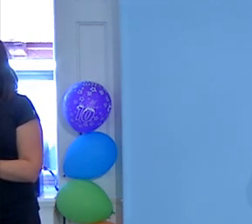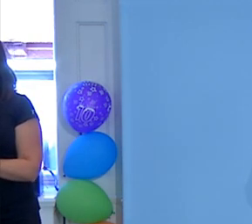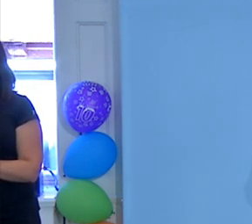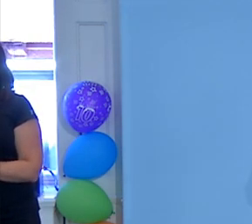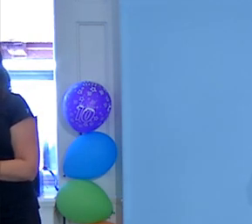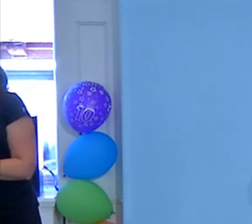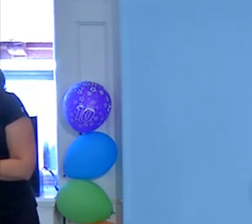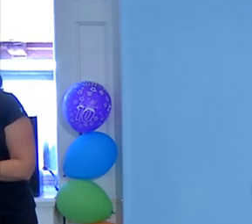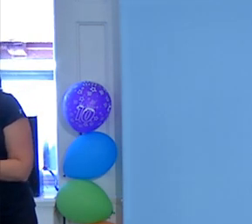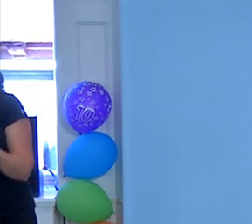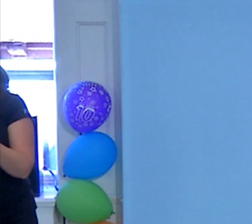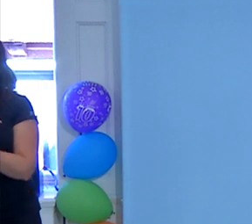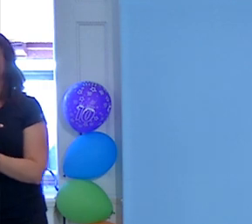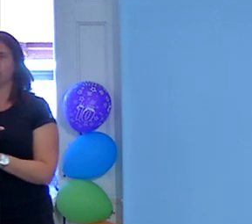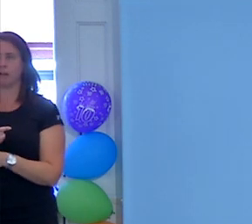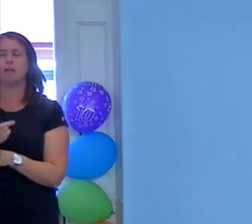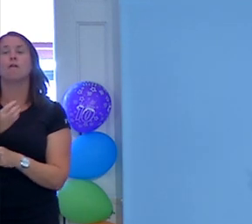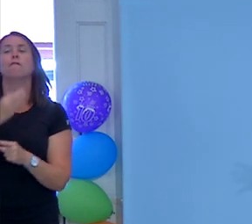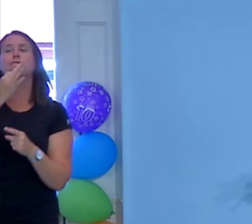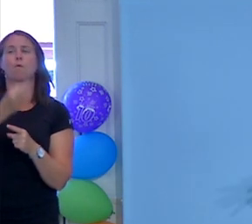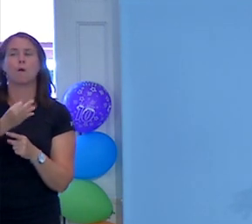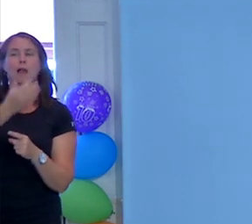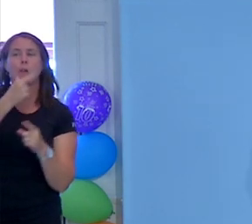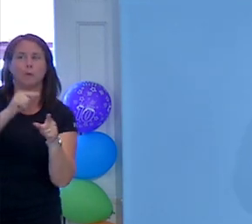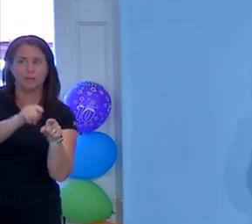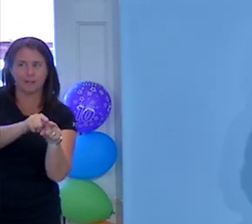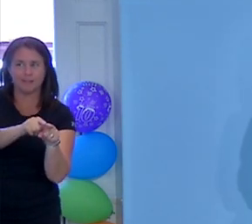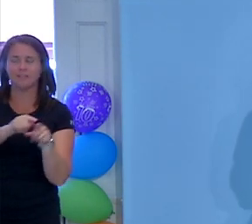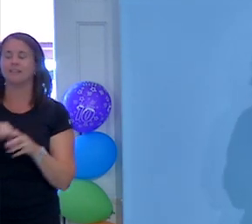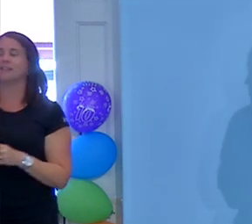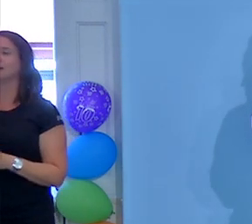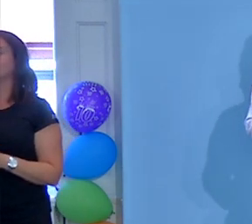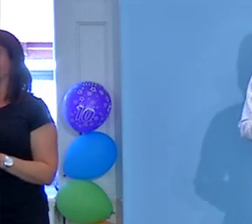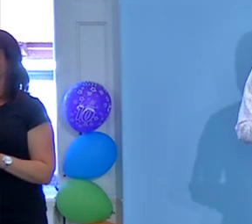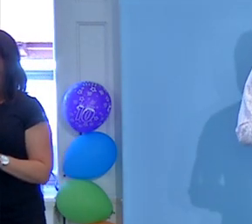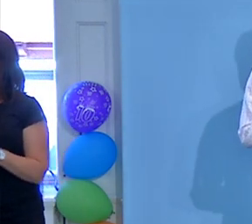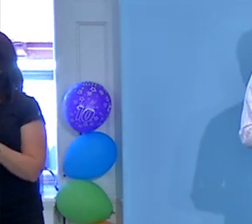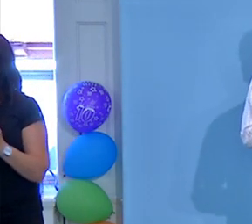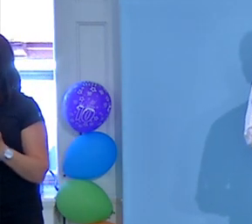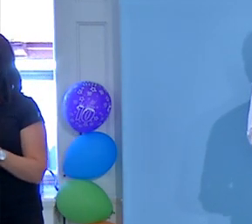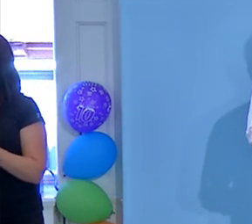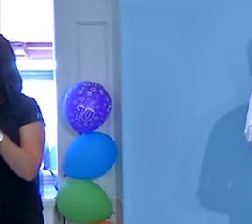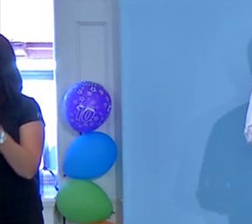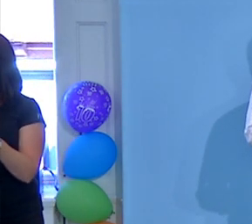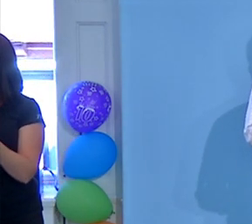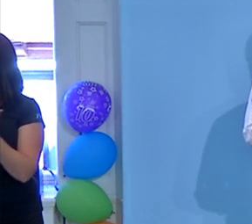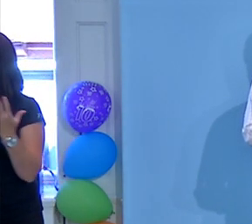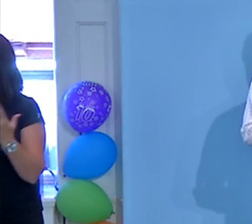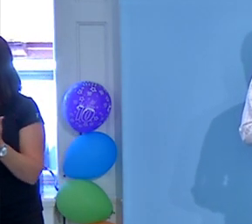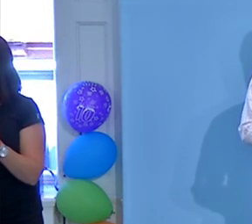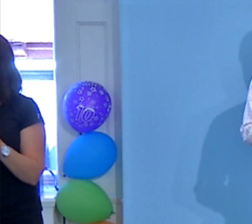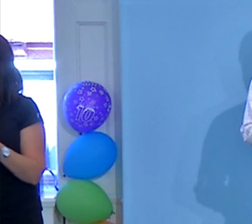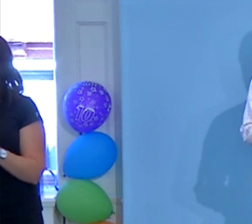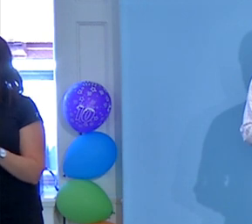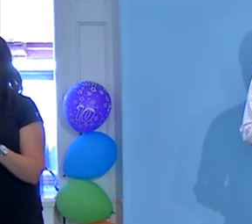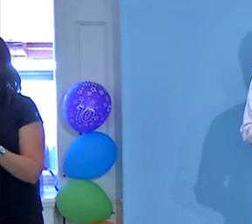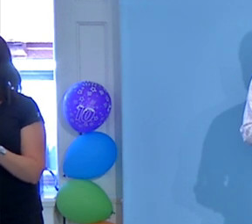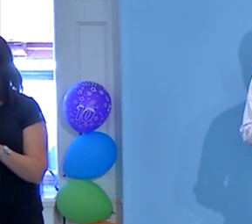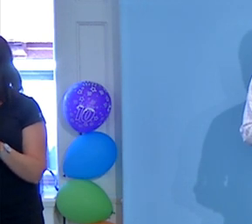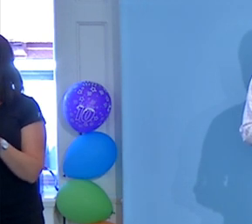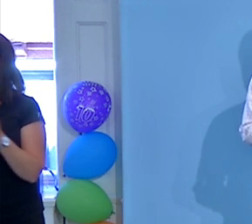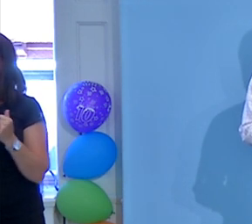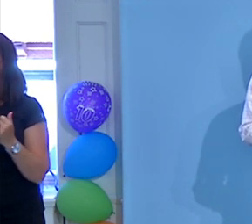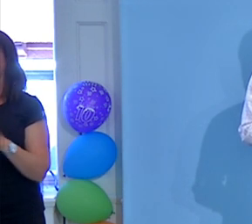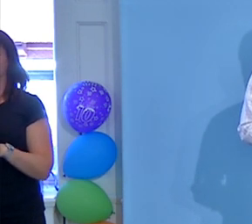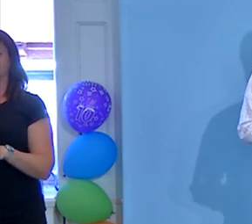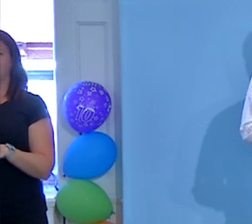Lund. Där vi ställer frågor både till lundabor och till ett antal experter som ni kommer få träffa här alldeles strax på det